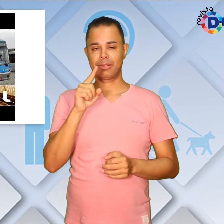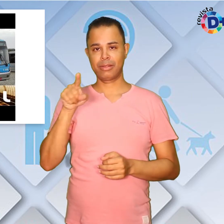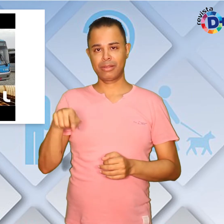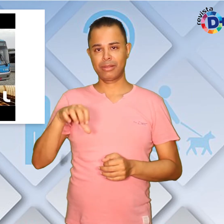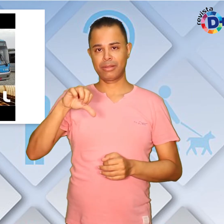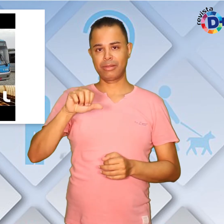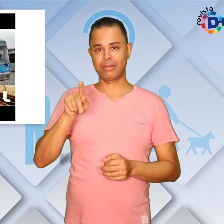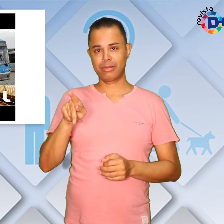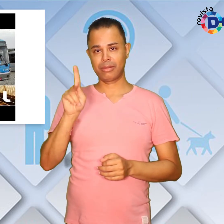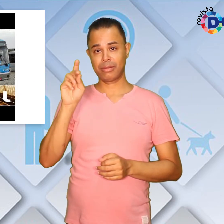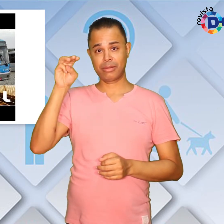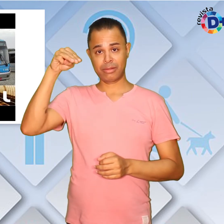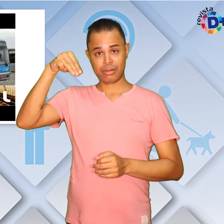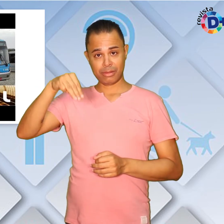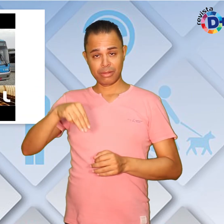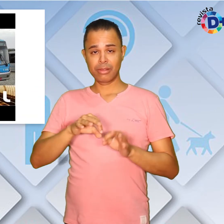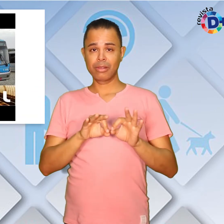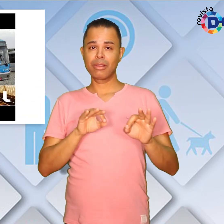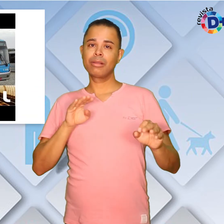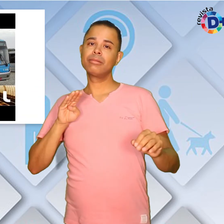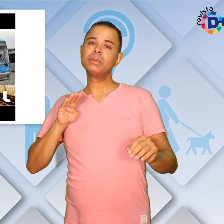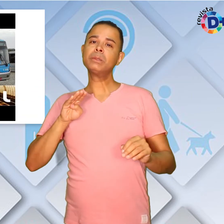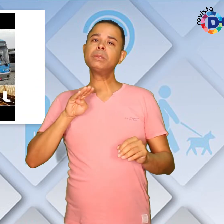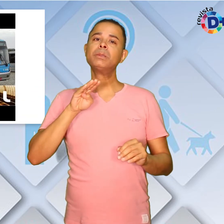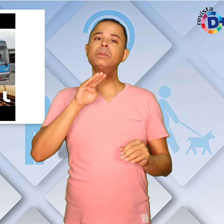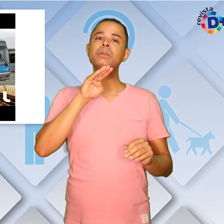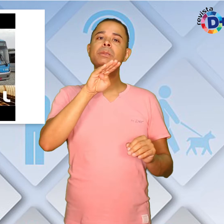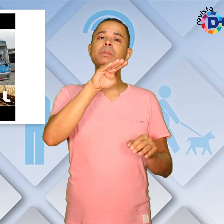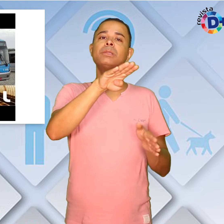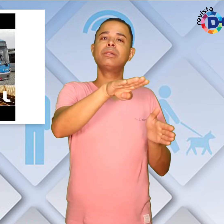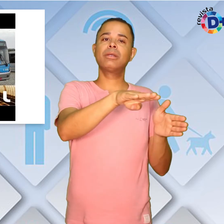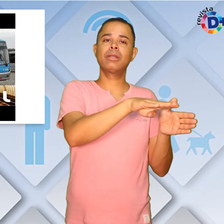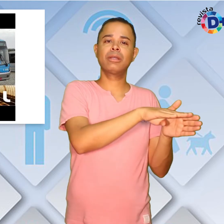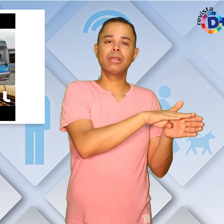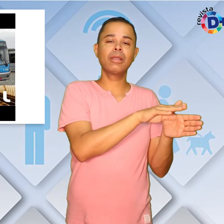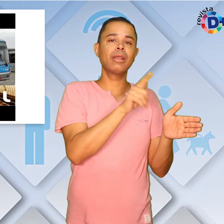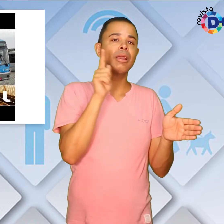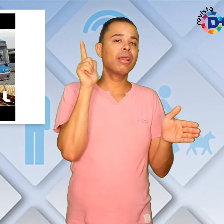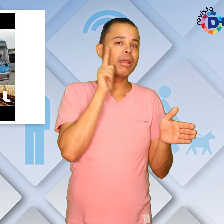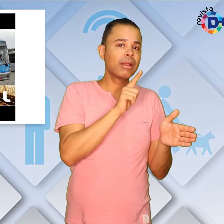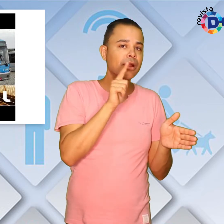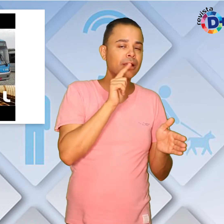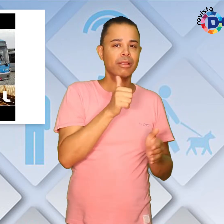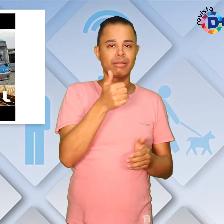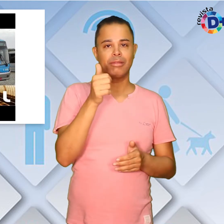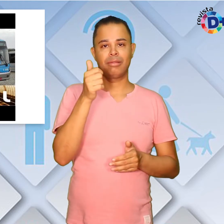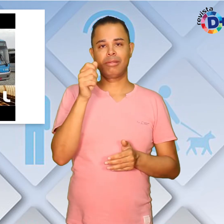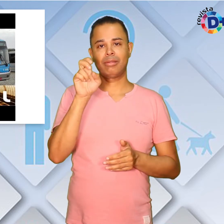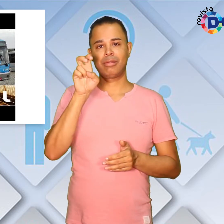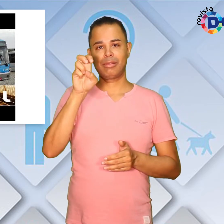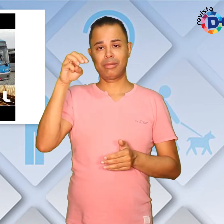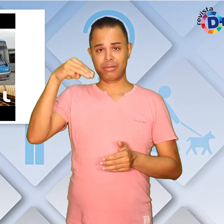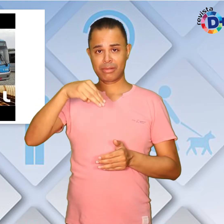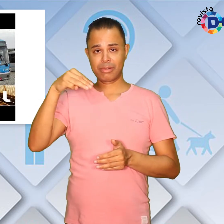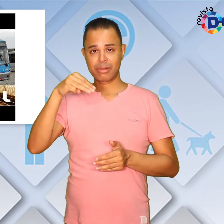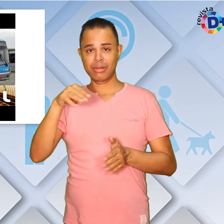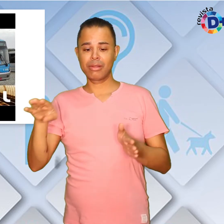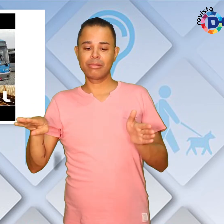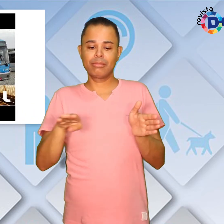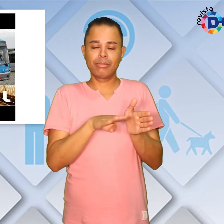que deverão ser percorridos em cerca de 15 minutos e partidas com intervalos de